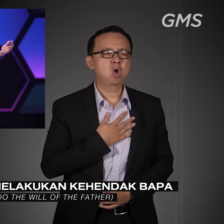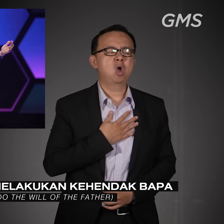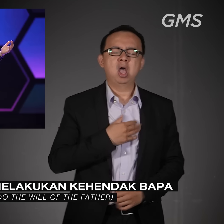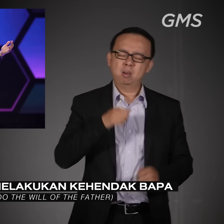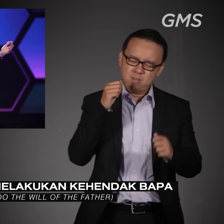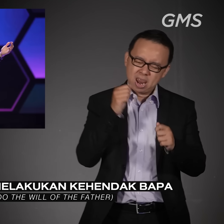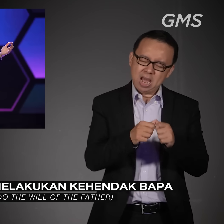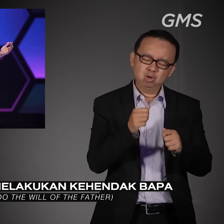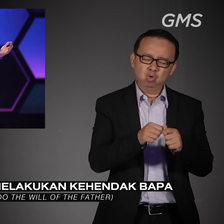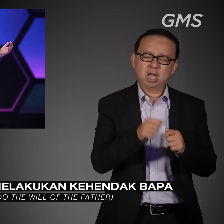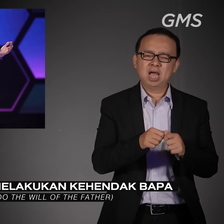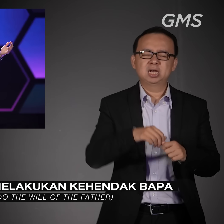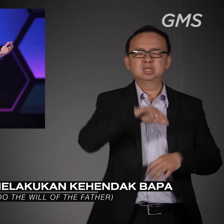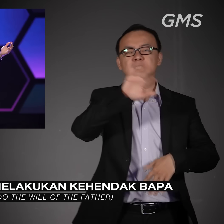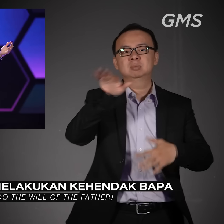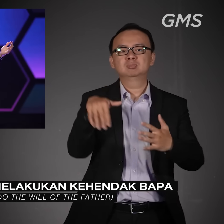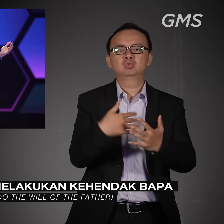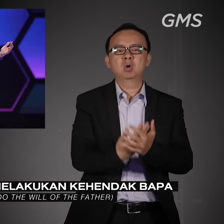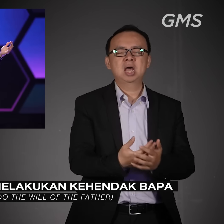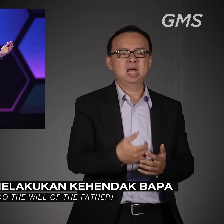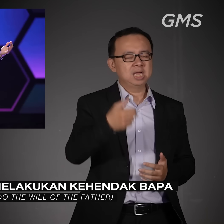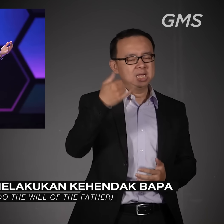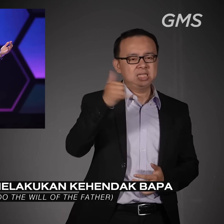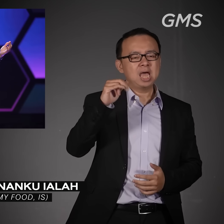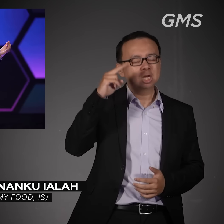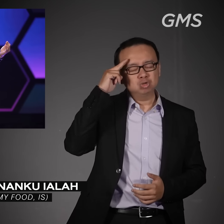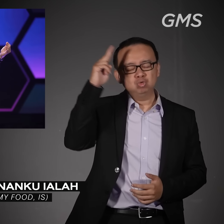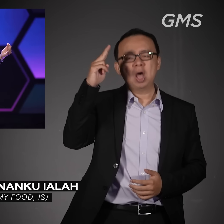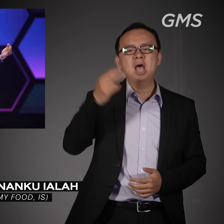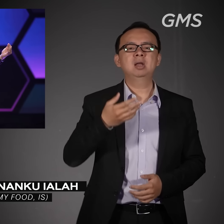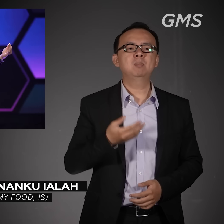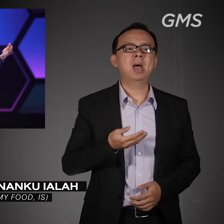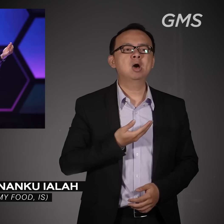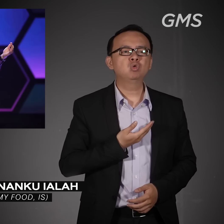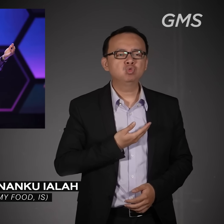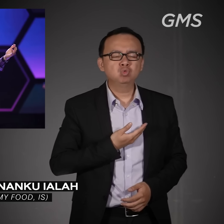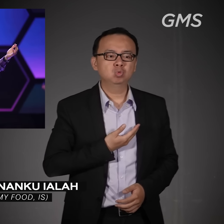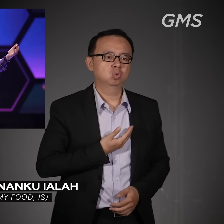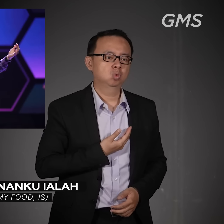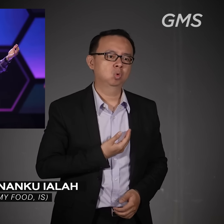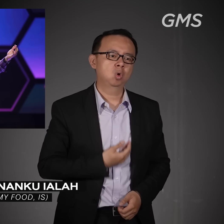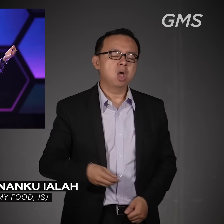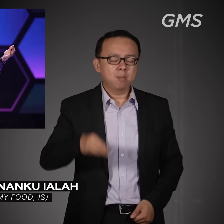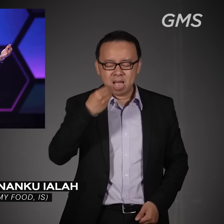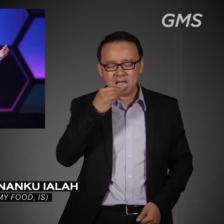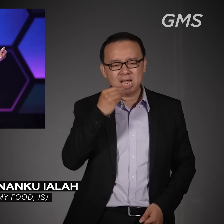melakukan kehendak Bapa. Makananku